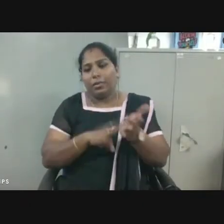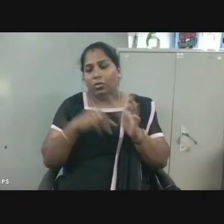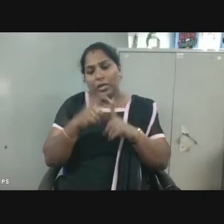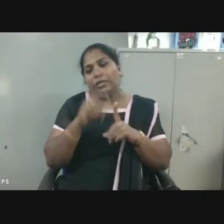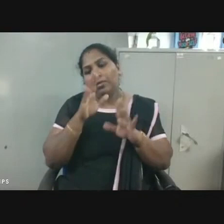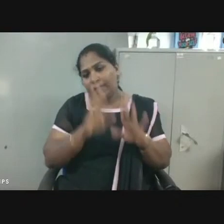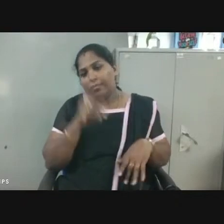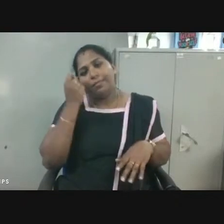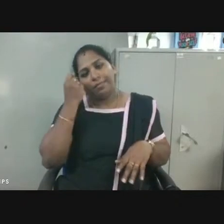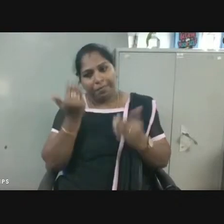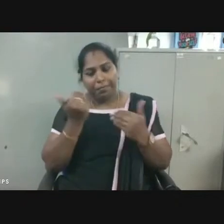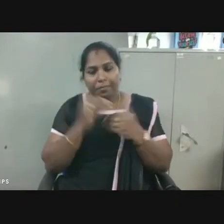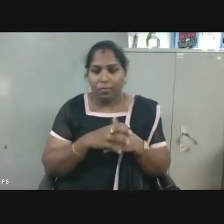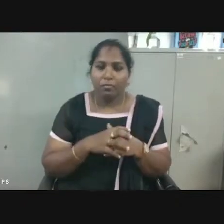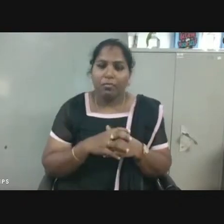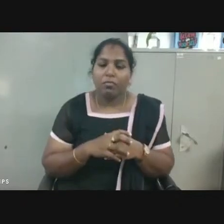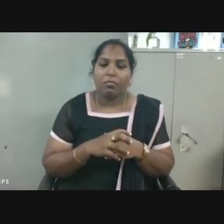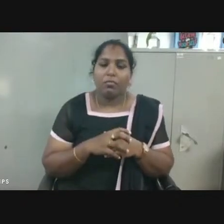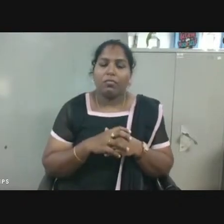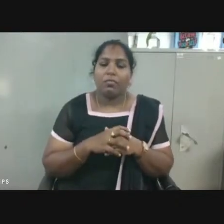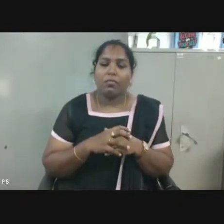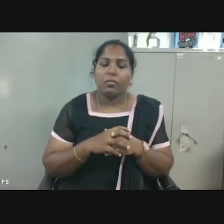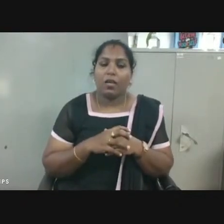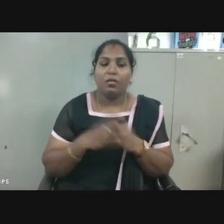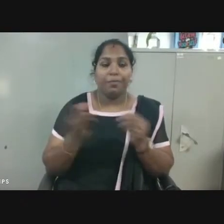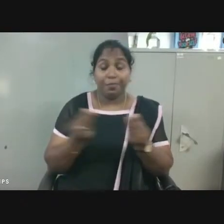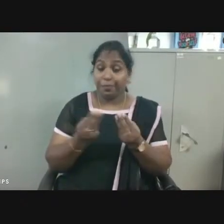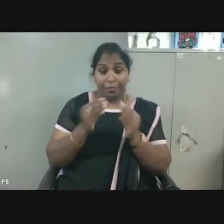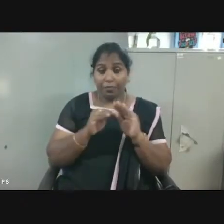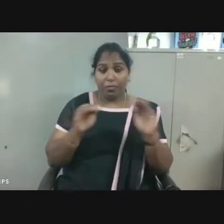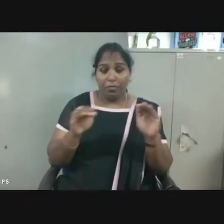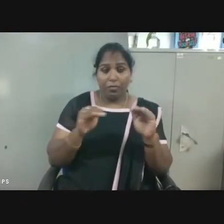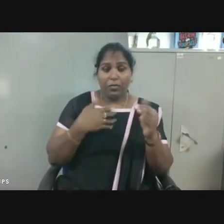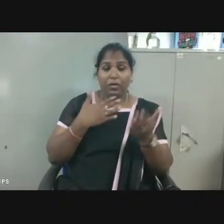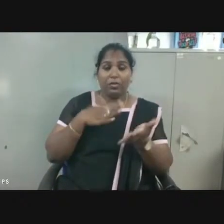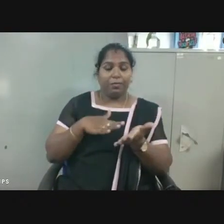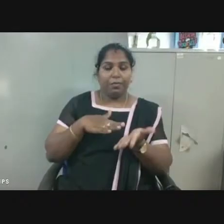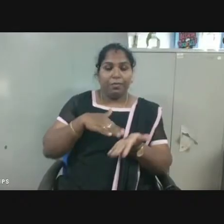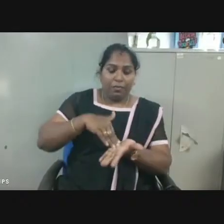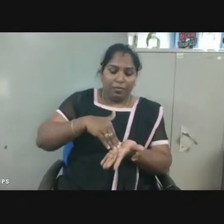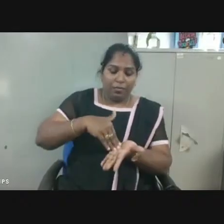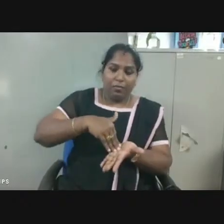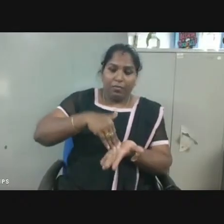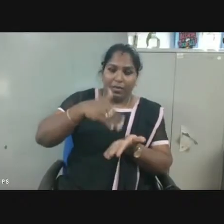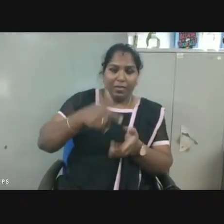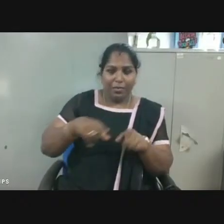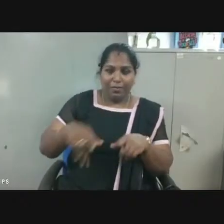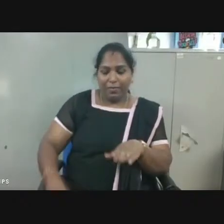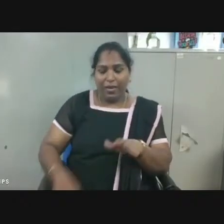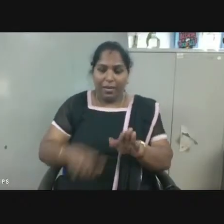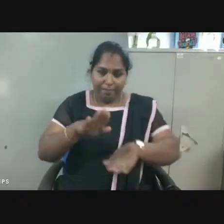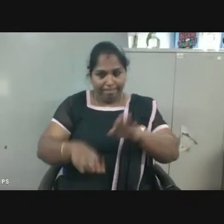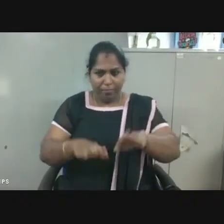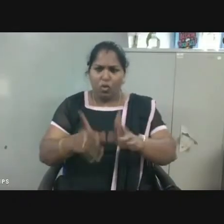വരുന്നത്. ഇതിന്റെ പുറമെ ചില കുട്ടികള് അവര് നടക്കുമ്പോൾ അവരുടെ ഉപ്പൂറ്റി കുത്താതെ അവരുടെ വിരലുകളിൽ കുത്തി നടക്കുക,